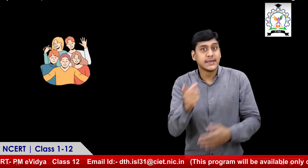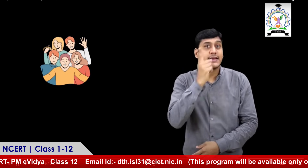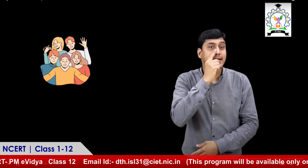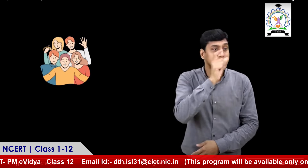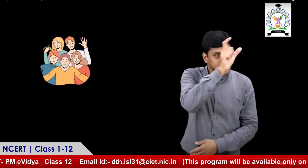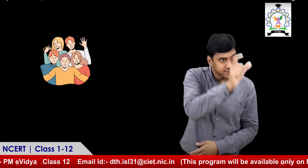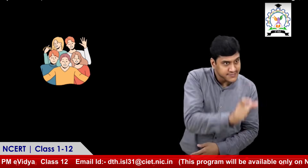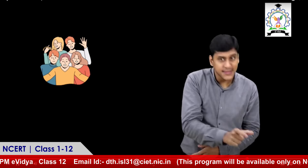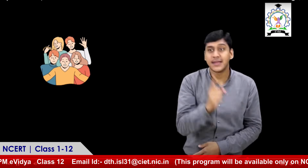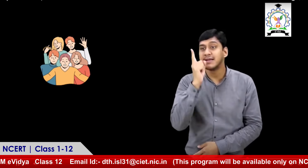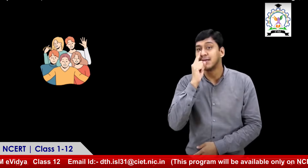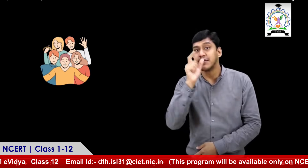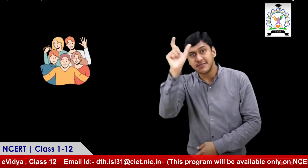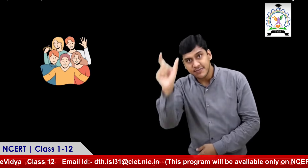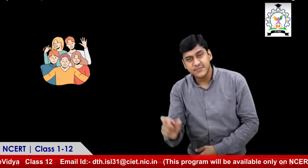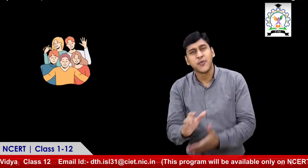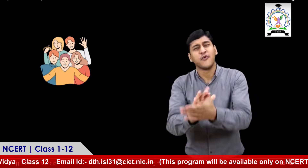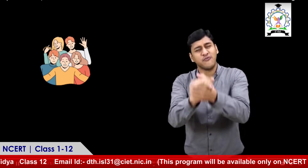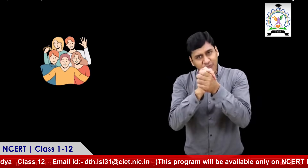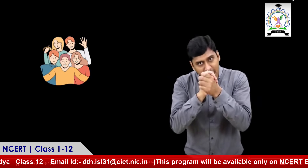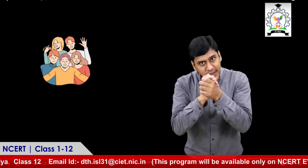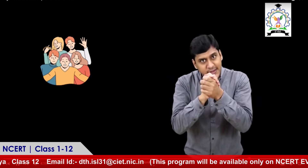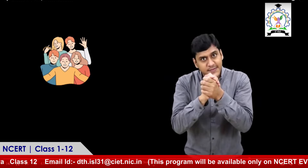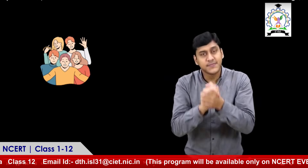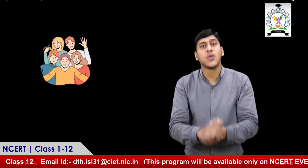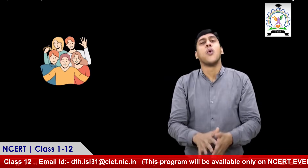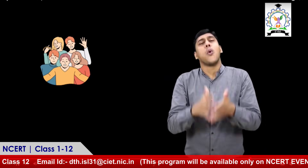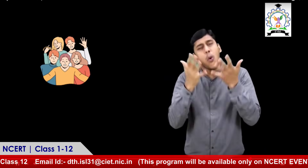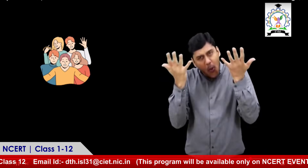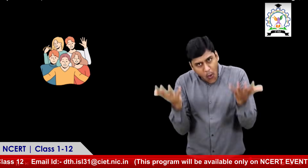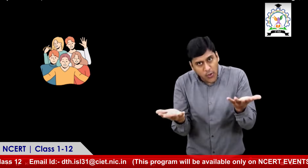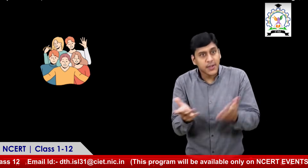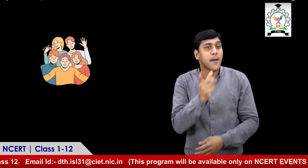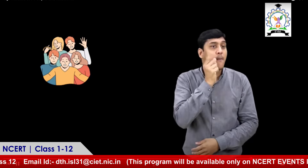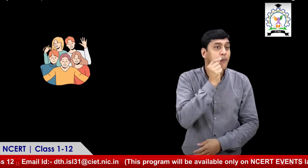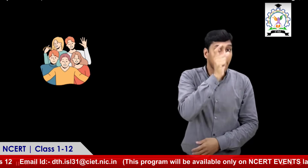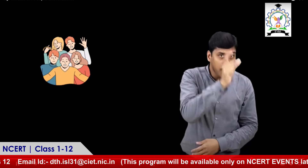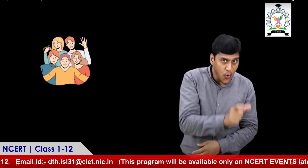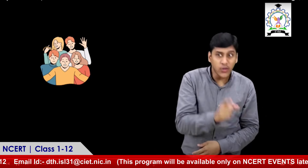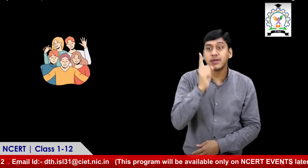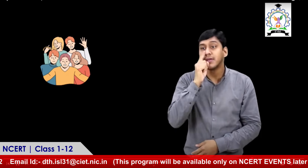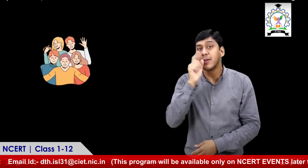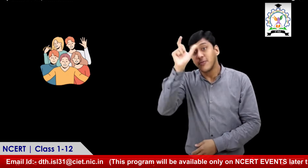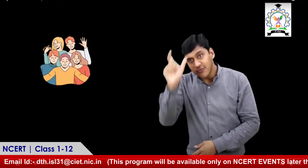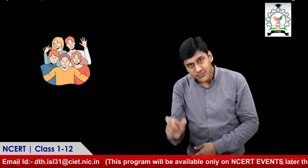या फिर एक लड़का और एक लड़की आपस में दोस्त हैं, तो संकेत इस प्रकार होगा।